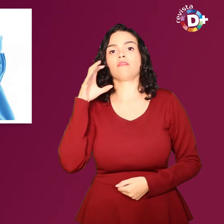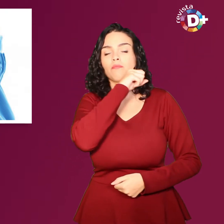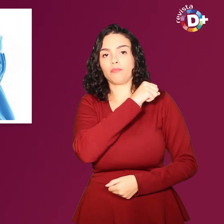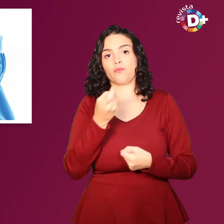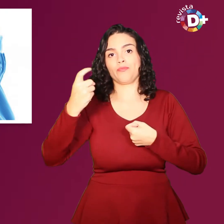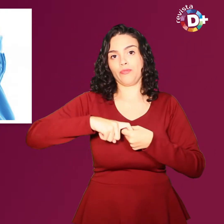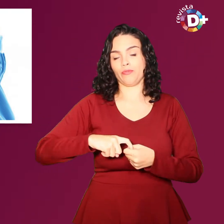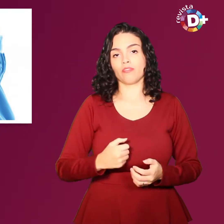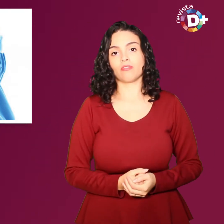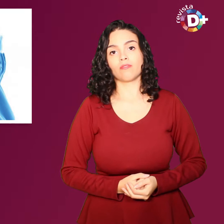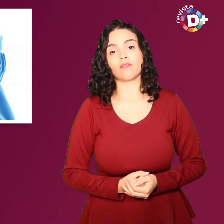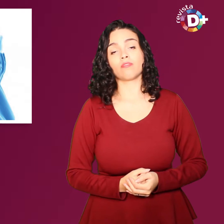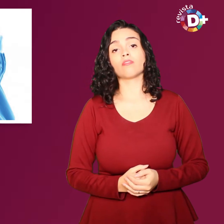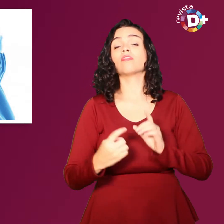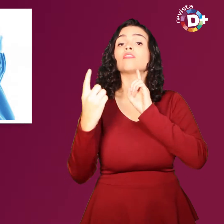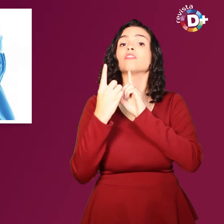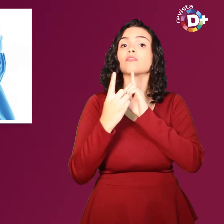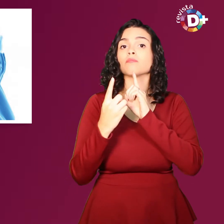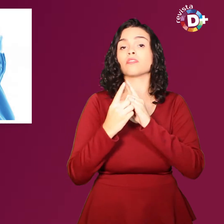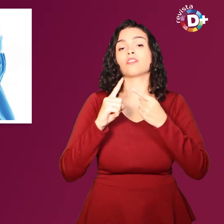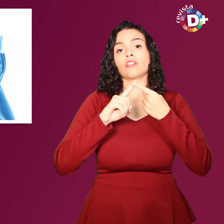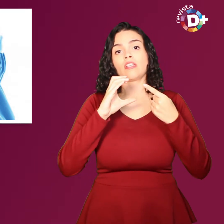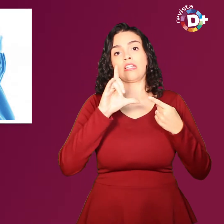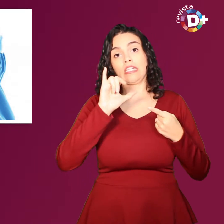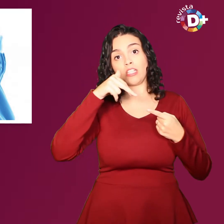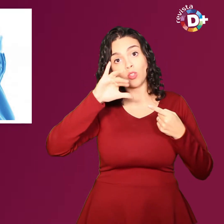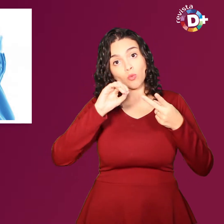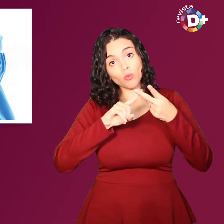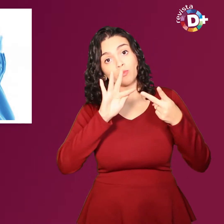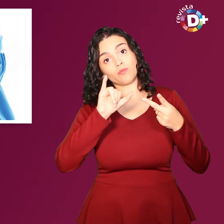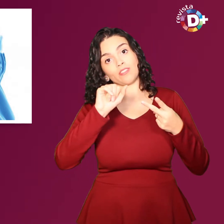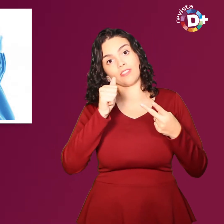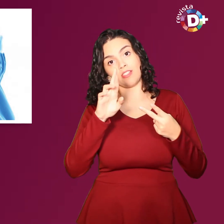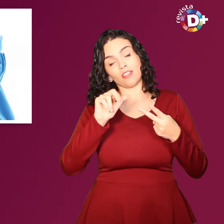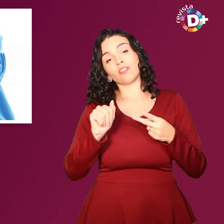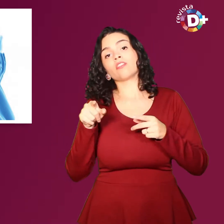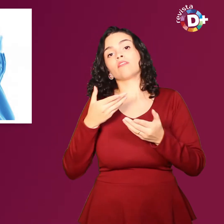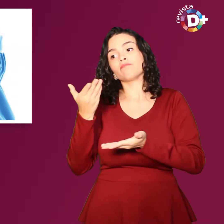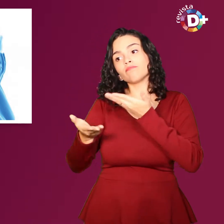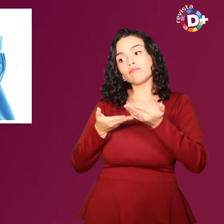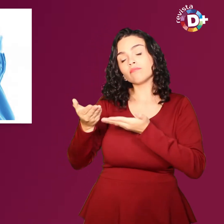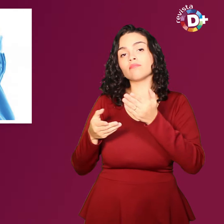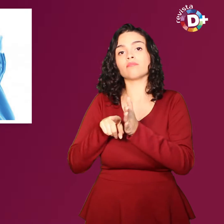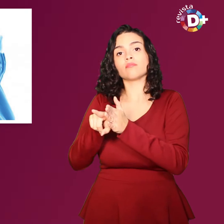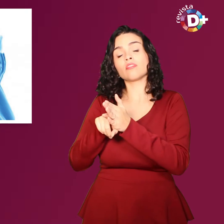O paciente, afirma Quadros, é atendido por um clínico geral e fisiatra, que controlam os fatores de risco de